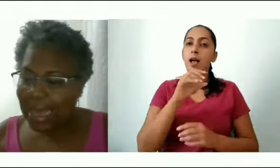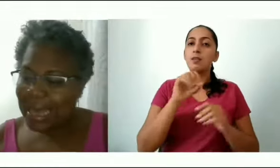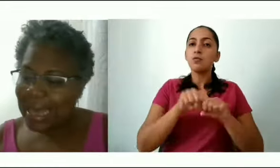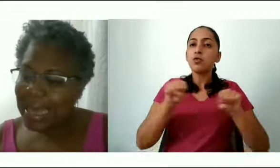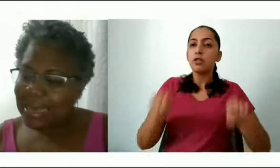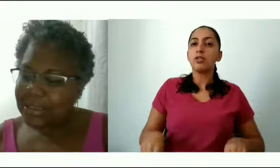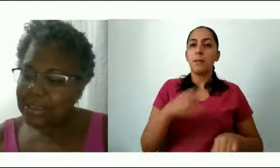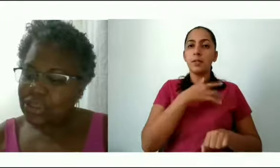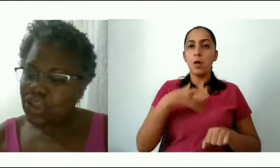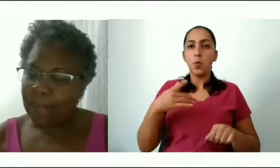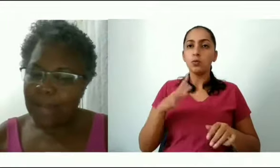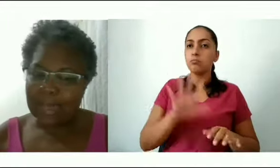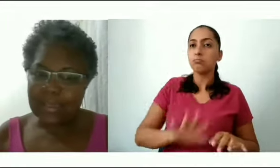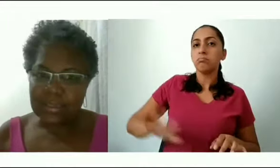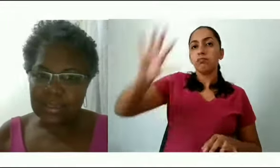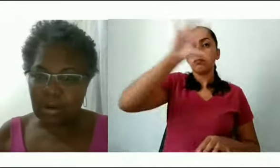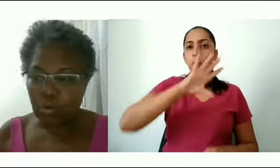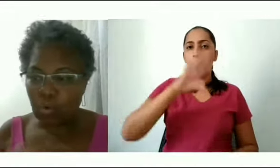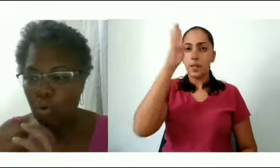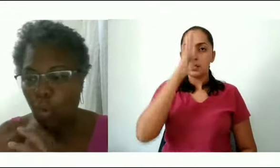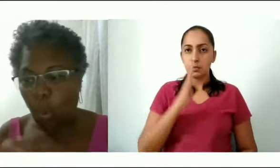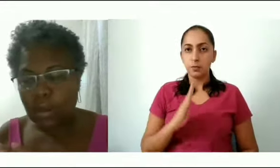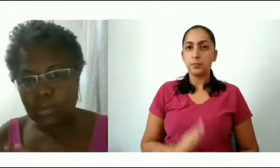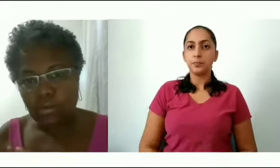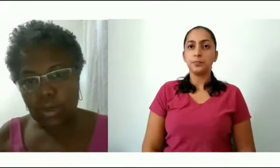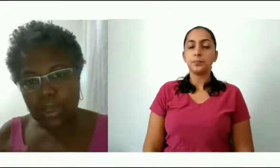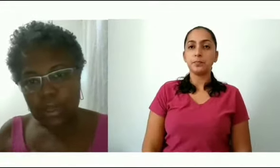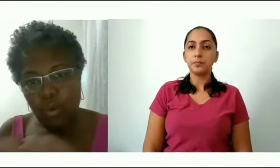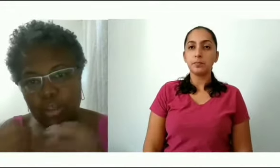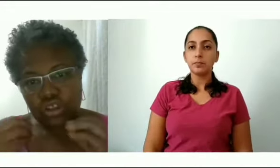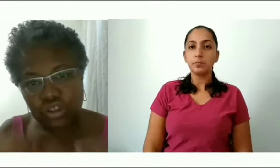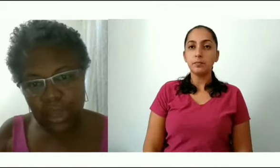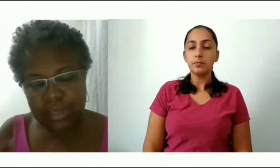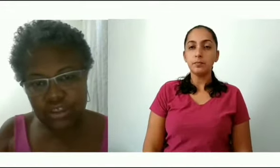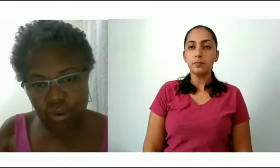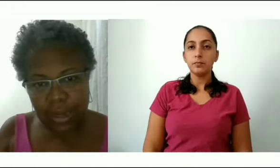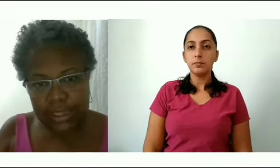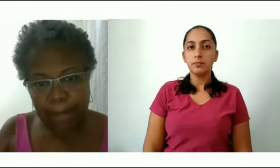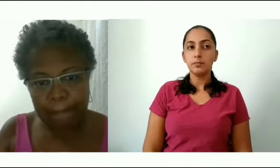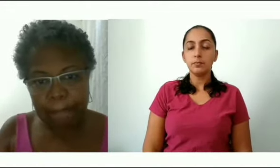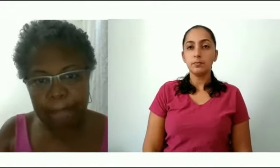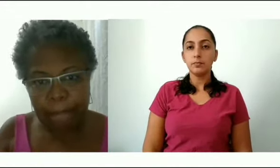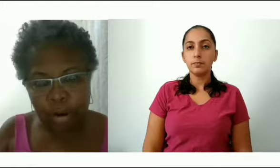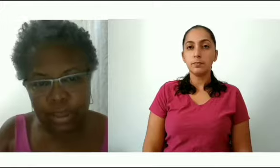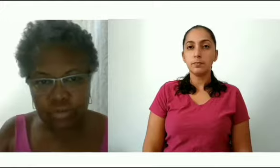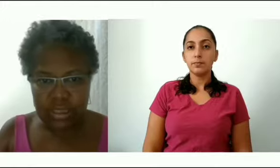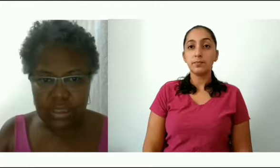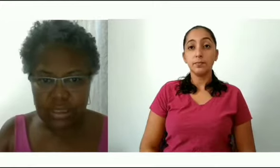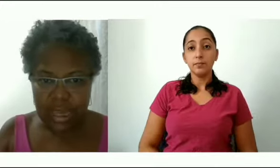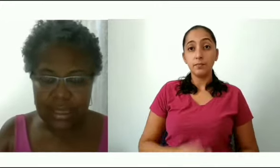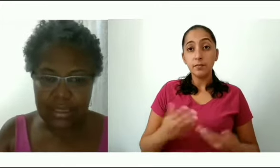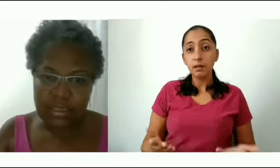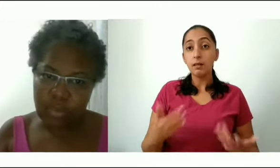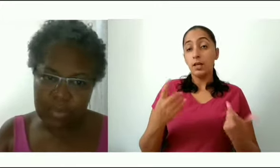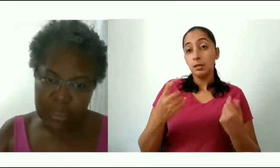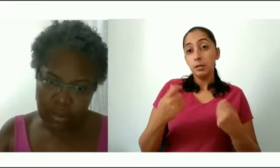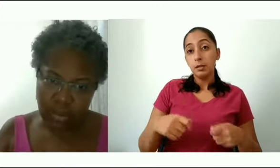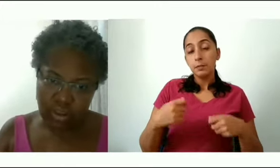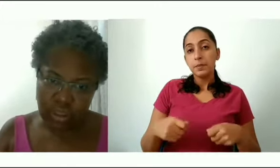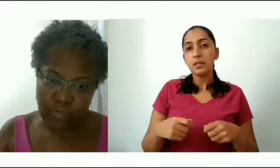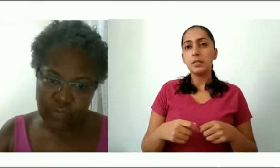Então, chamar a atenção o quanto a história pode nos ensinar